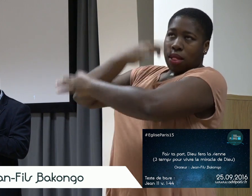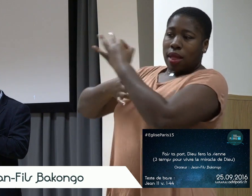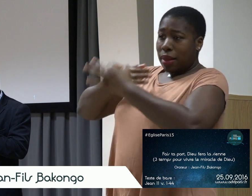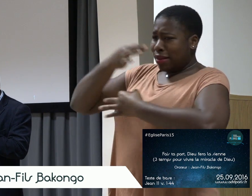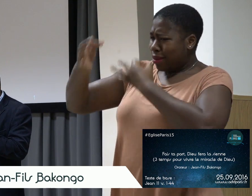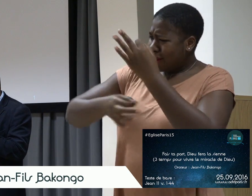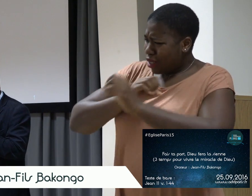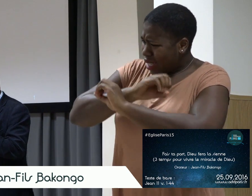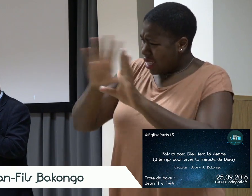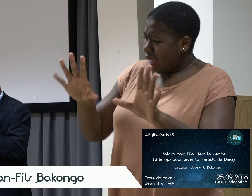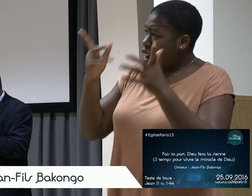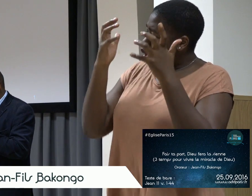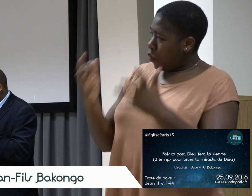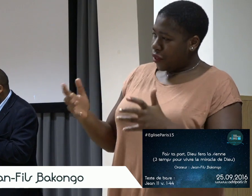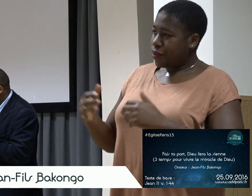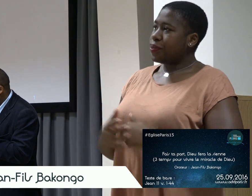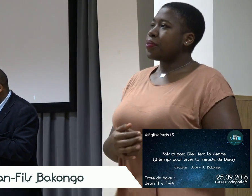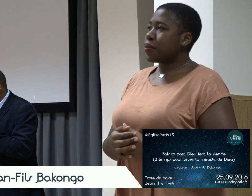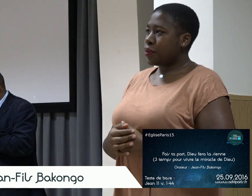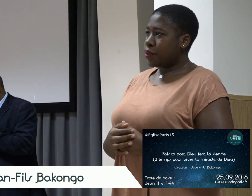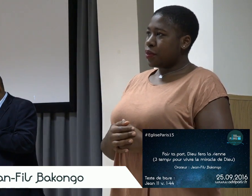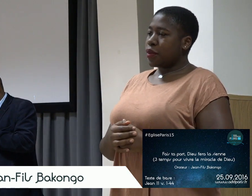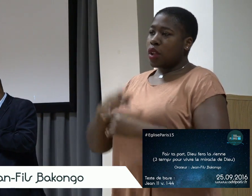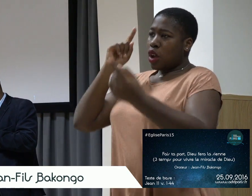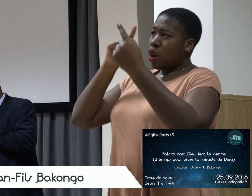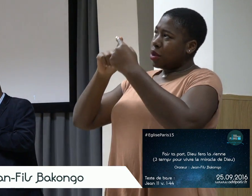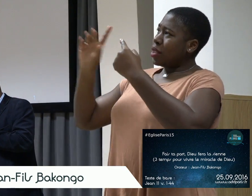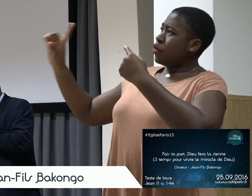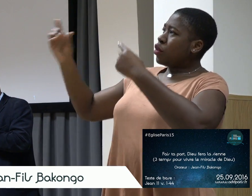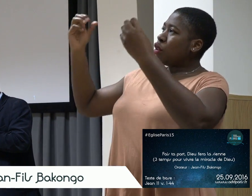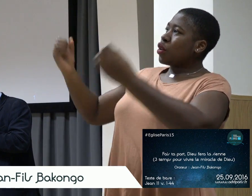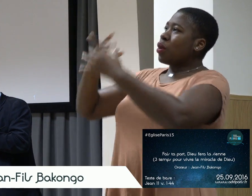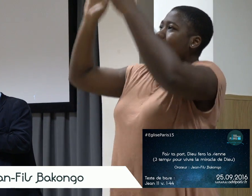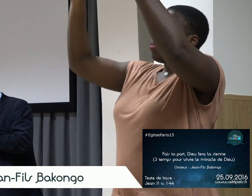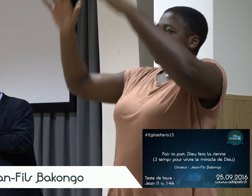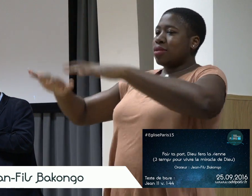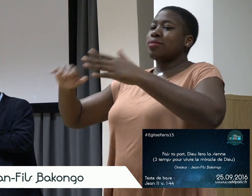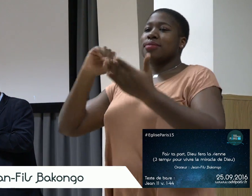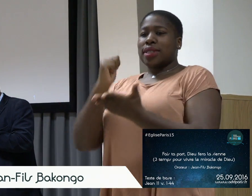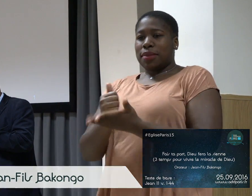matin. Tout cela pour la gloire de ton nom. Amen.